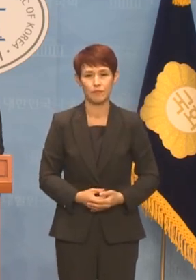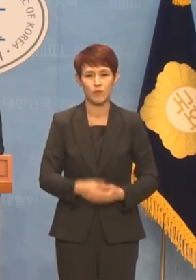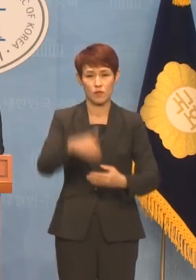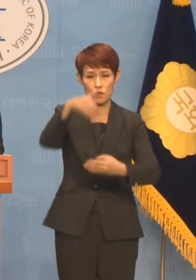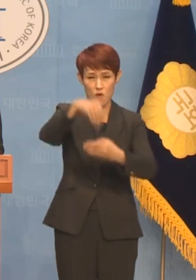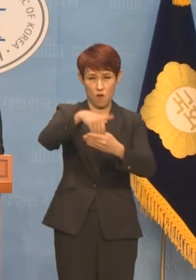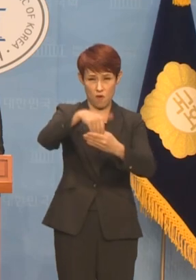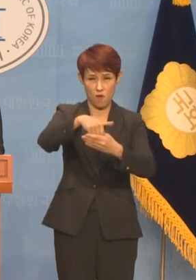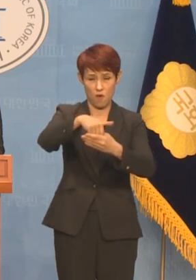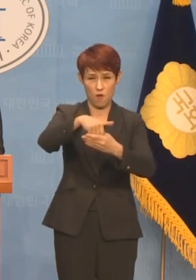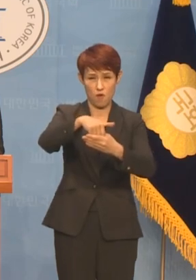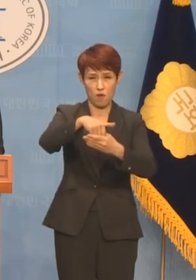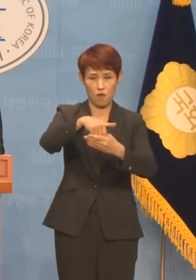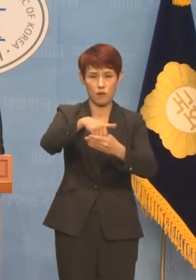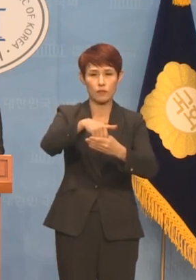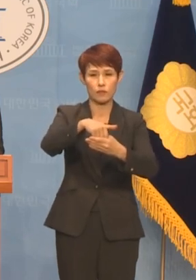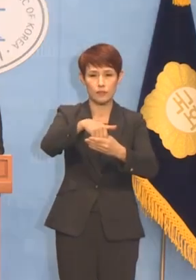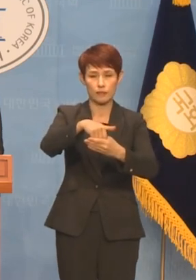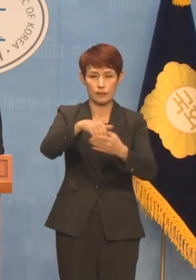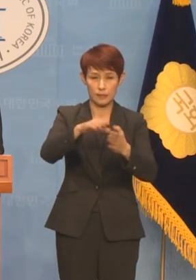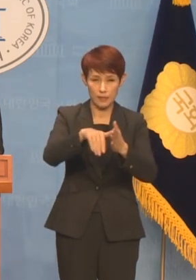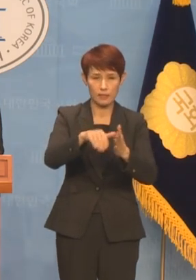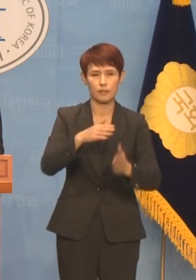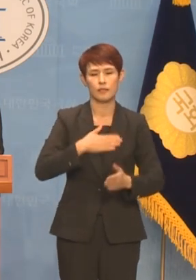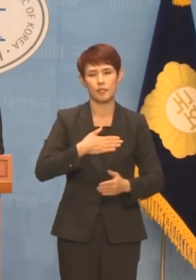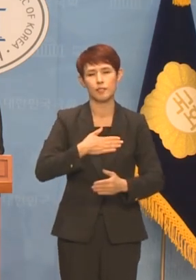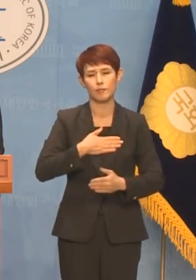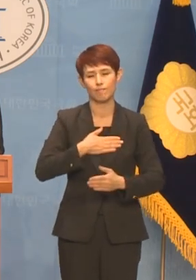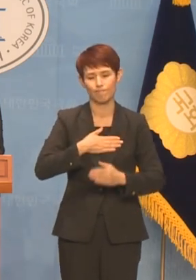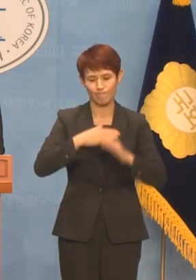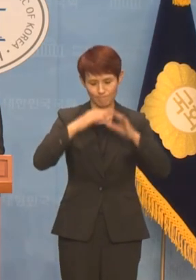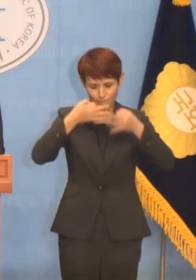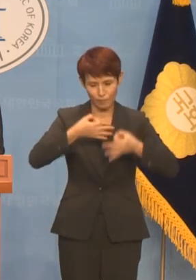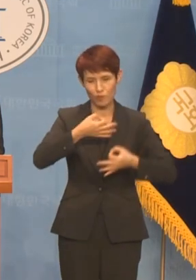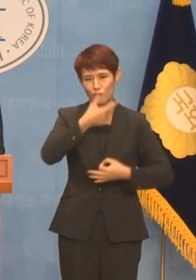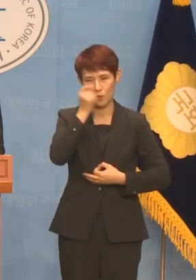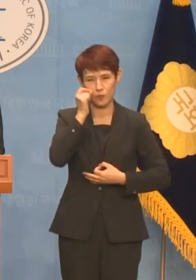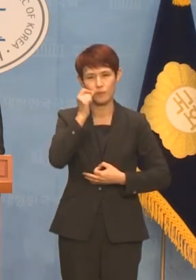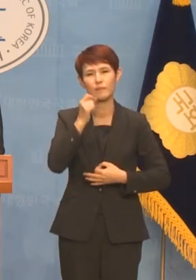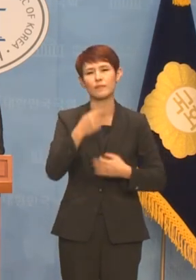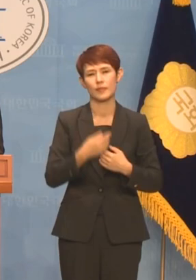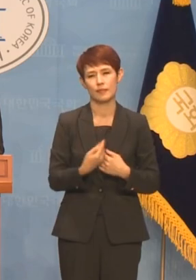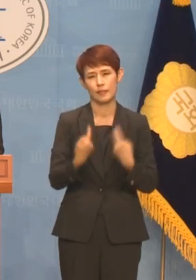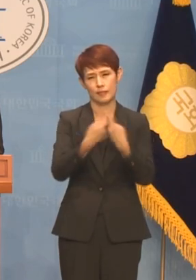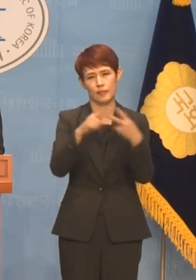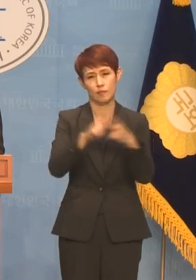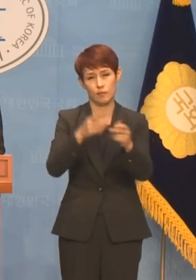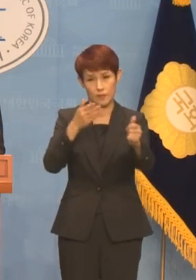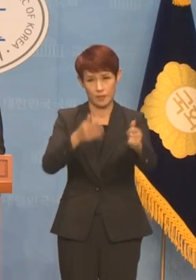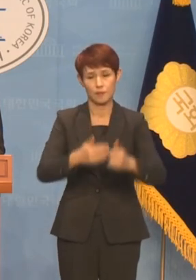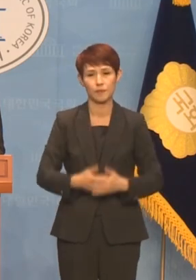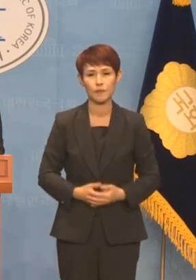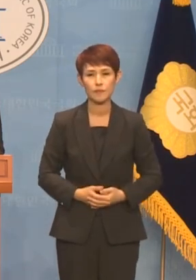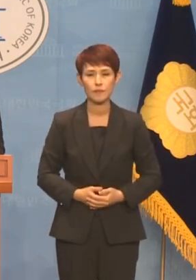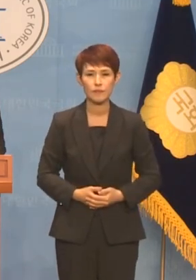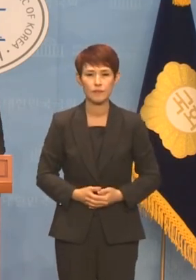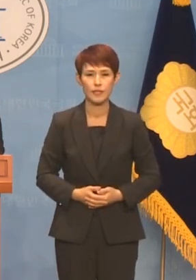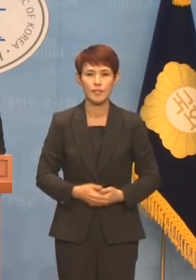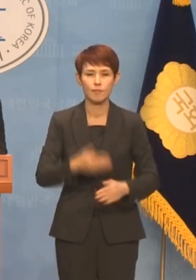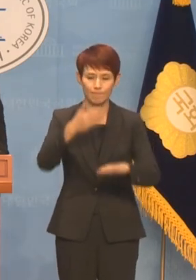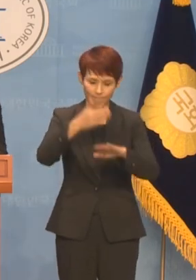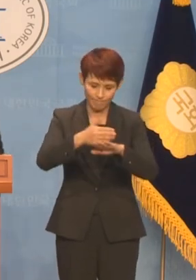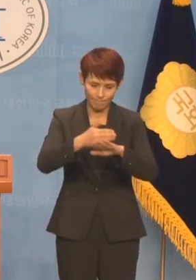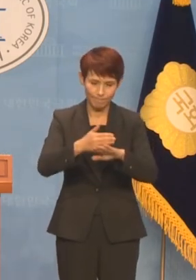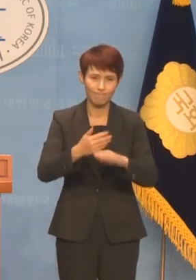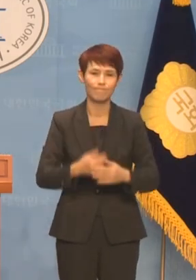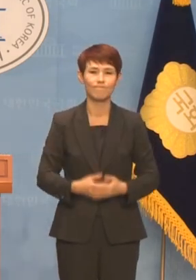선거를 이끌었던 저의 부덕함을 탓해 주시고 너그러이 양해해 주시기를 바랍니다. 그동안 정말